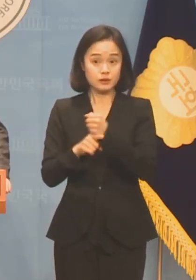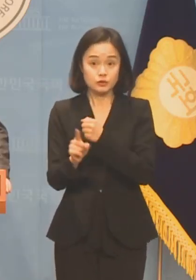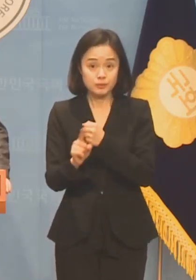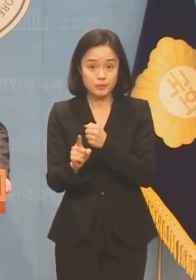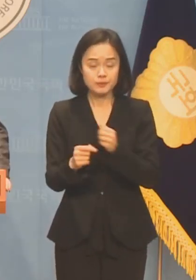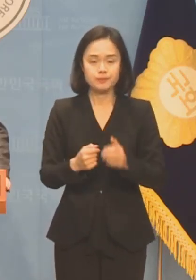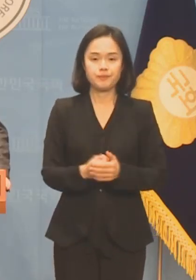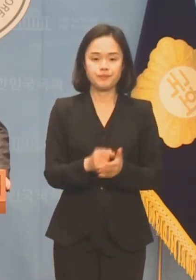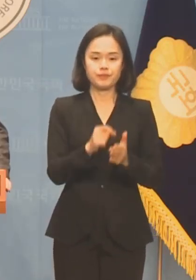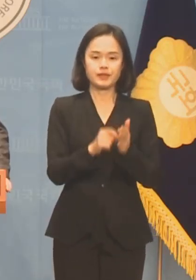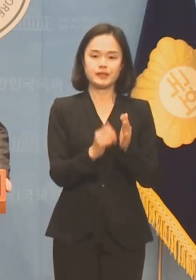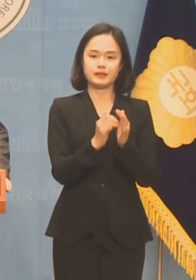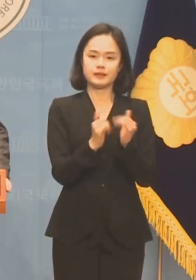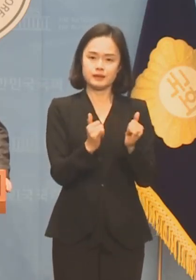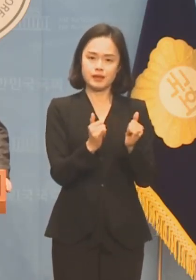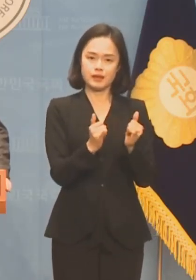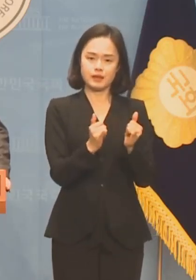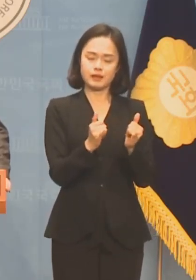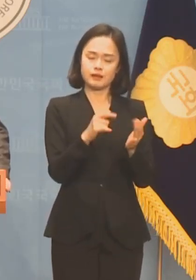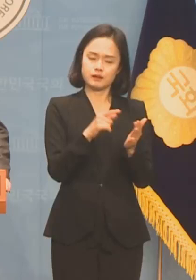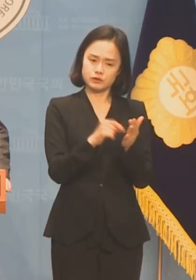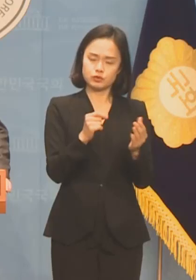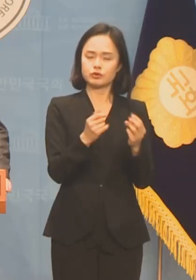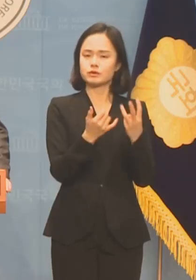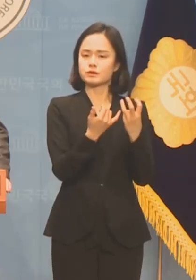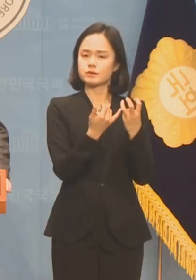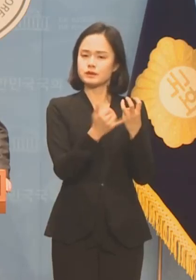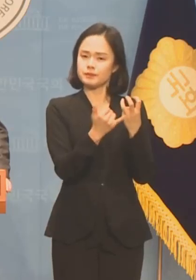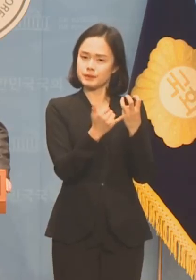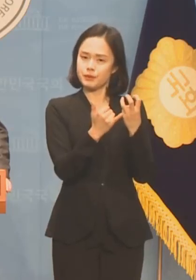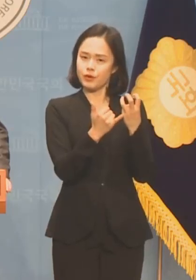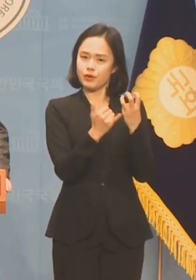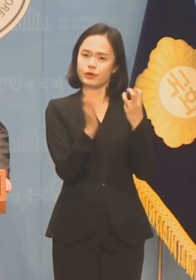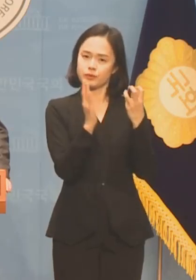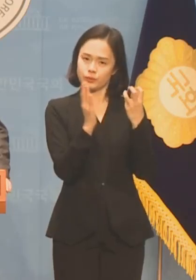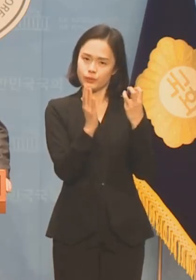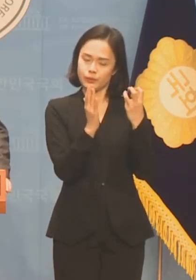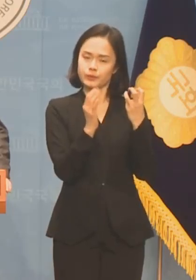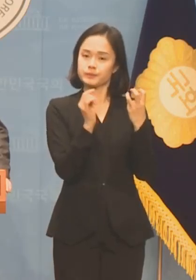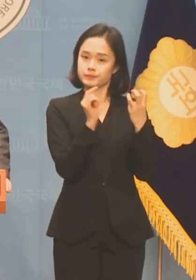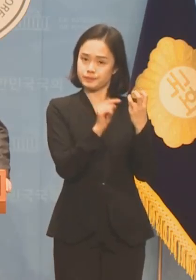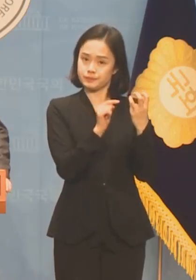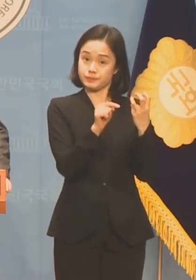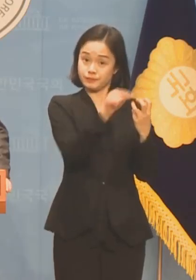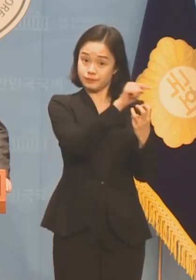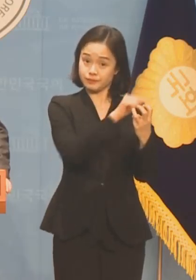PD 30여 명, 제 기억에 30여 명인데 그 사람들을